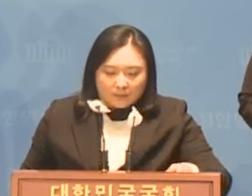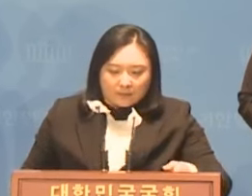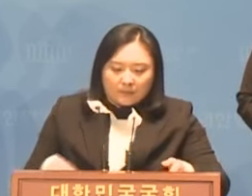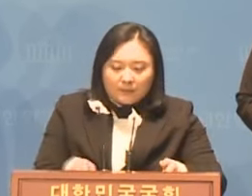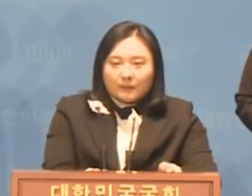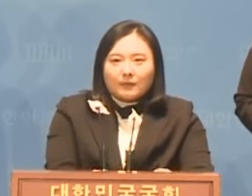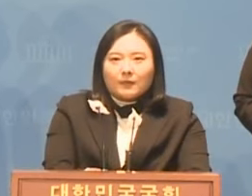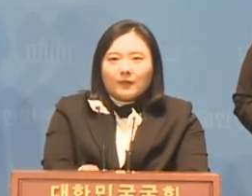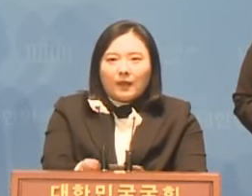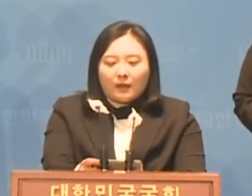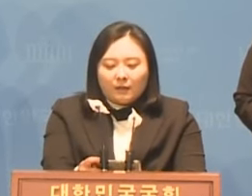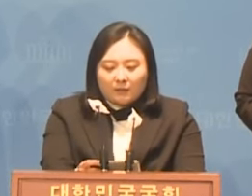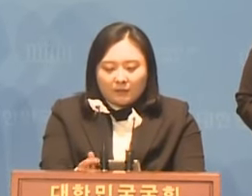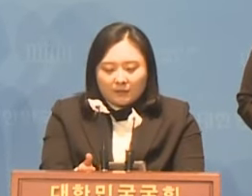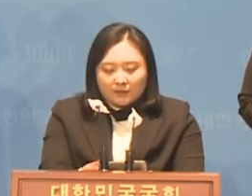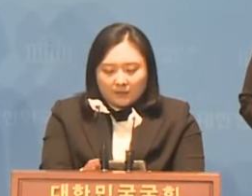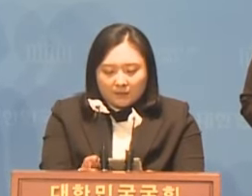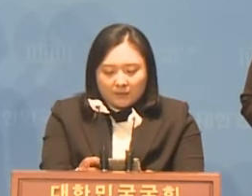네